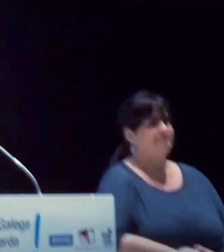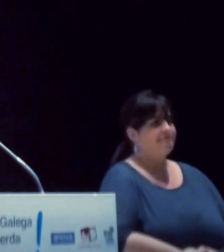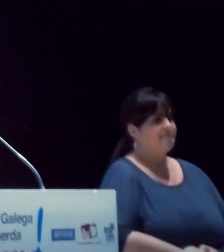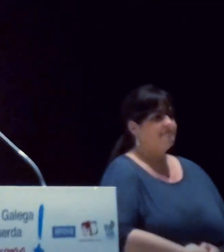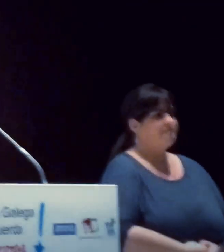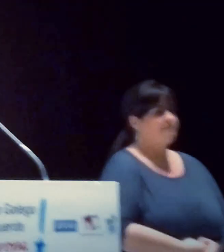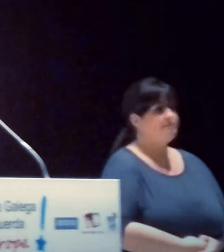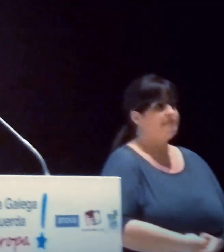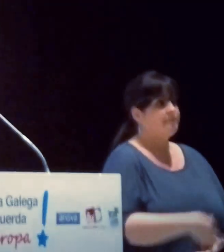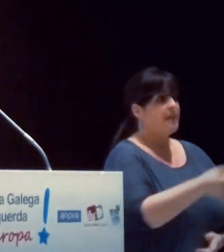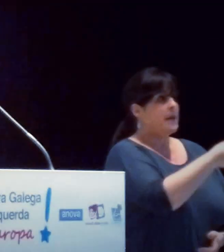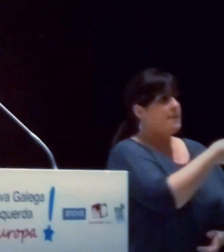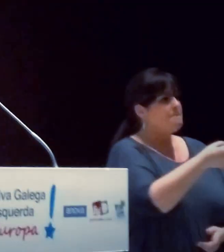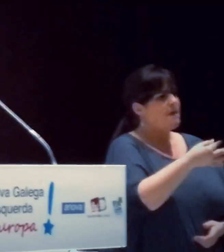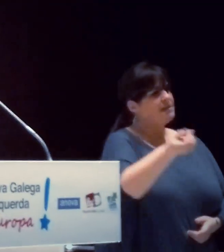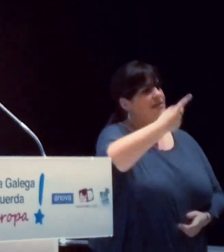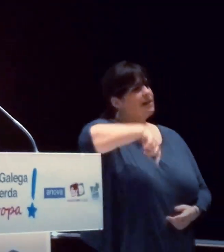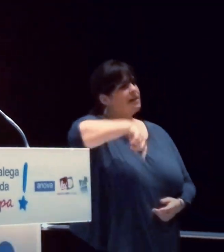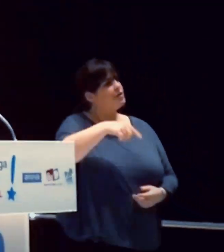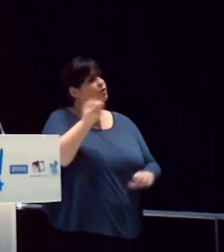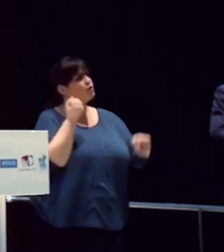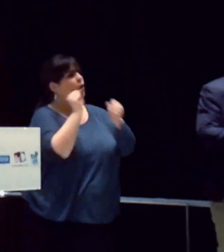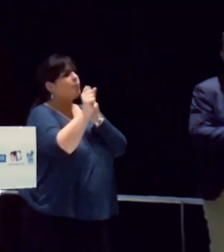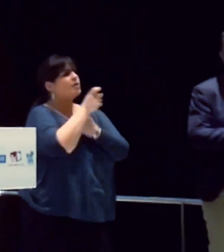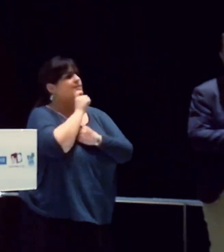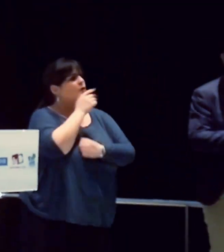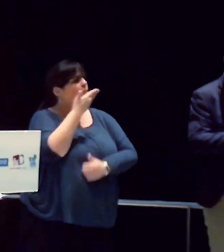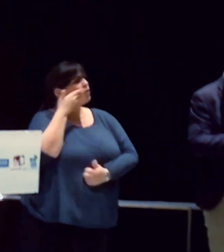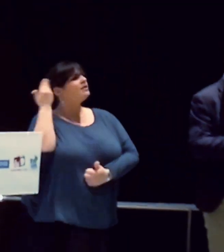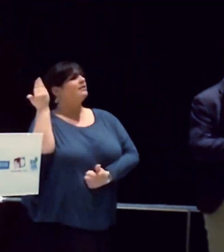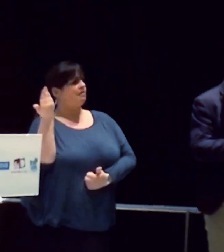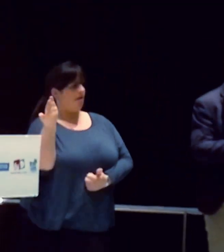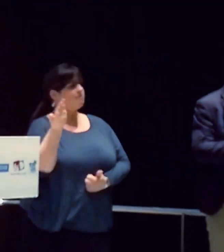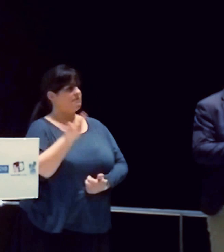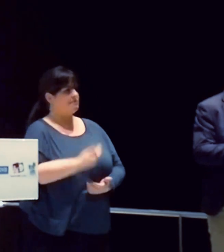É o exercicio da dignidade sin o cal non se é ser humano.